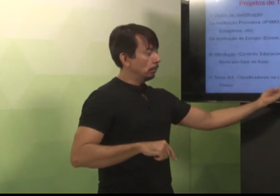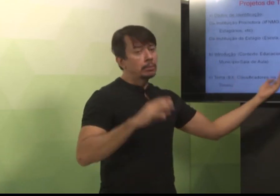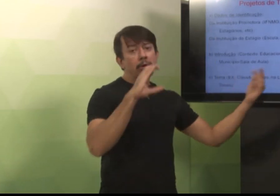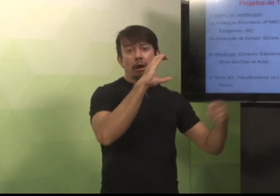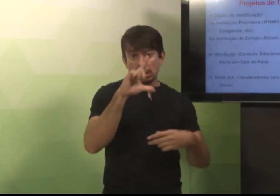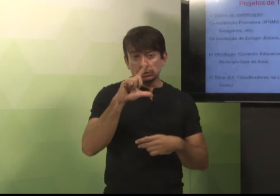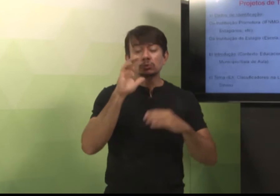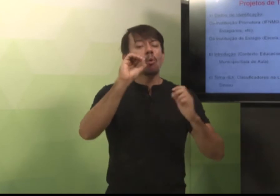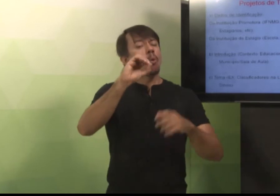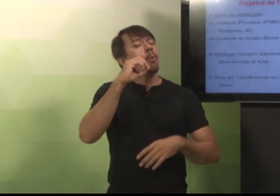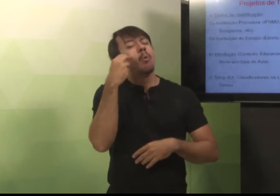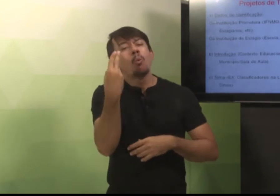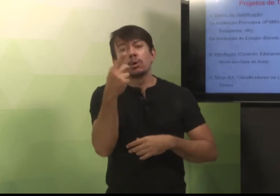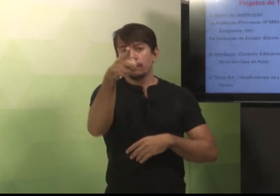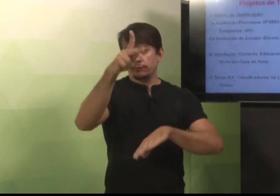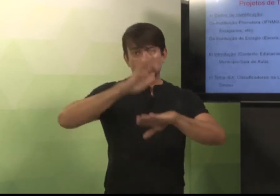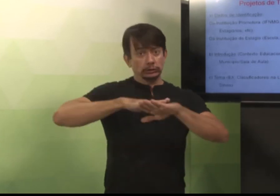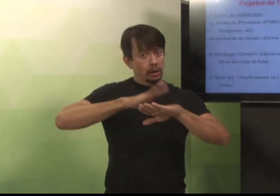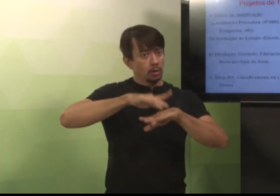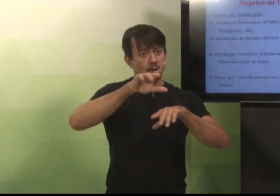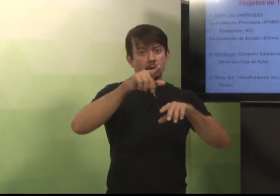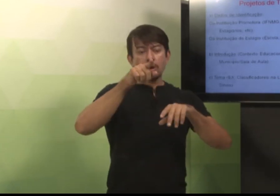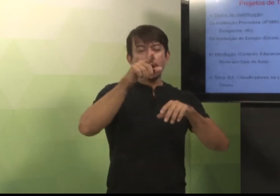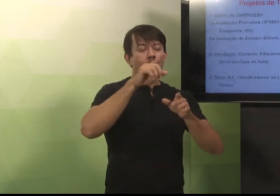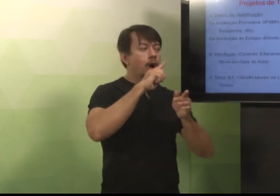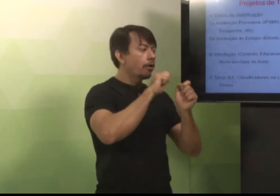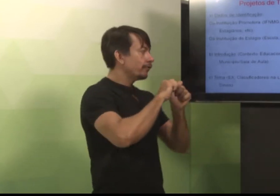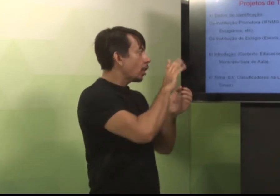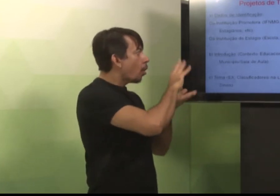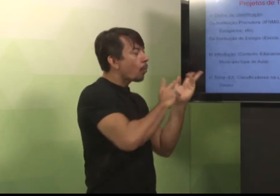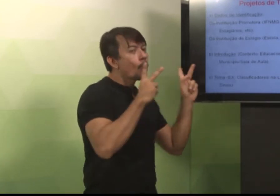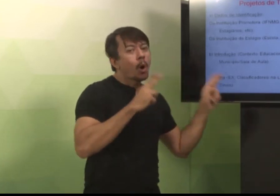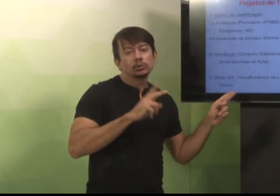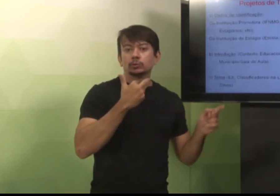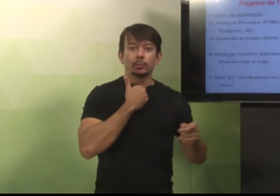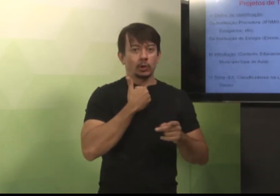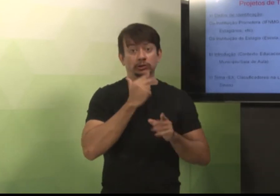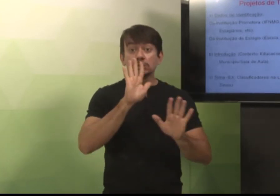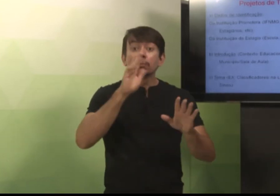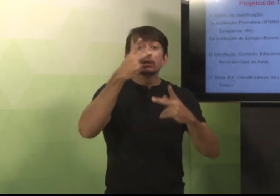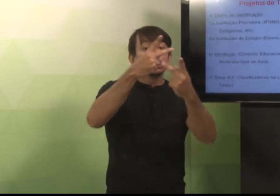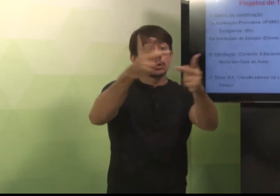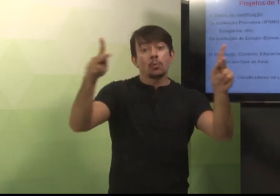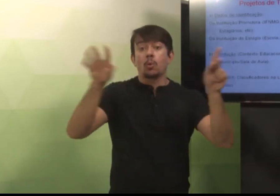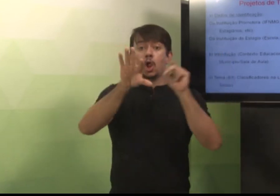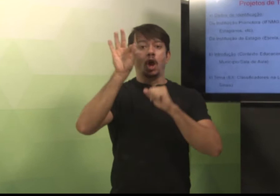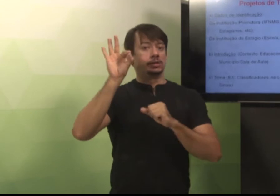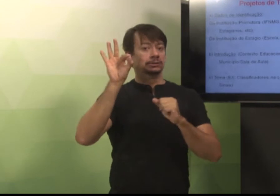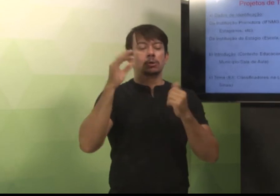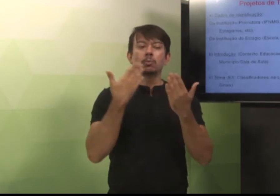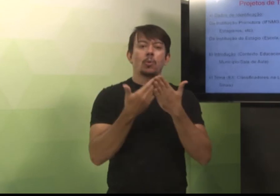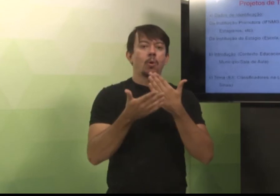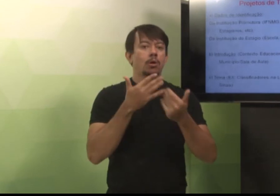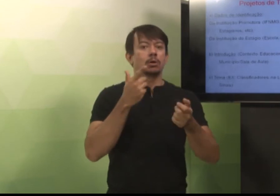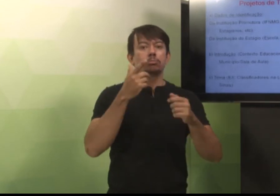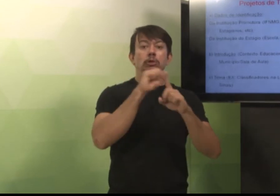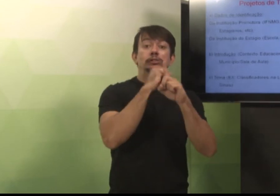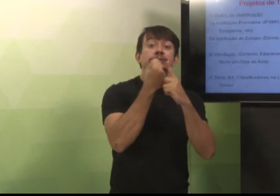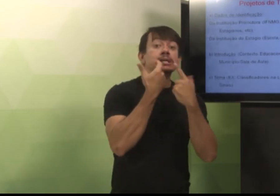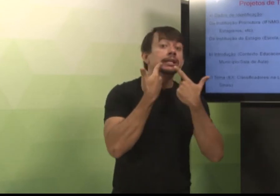Pode ser classificador ou fica a critério de vocês. Não precisa ser igual esse modelo, cada um